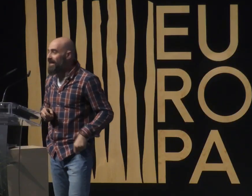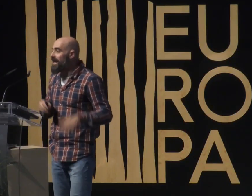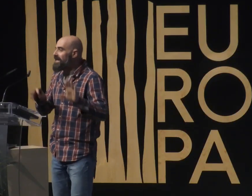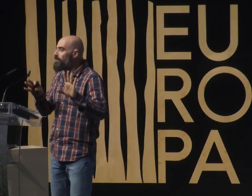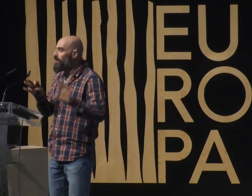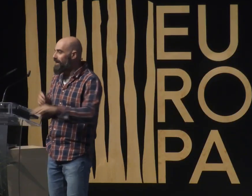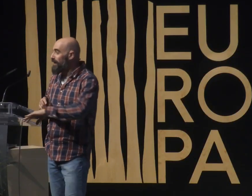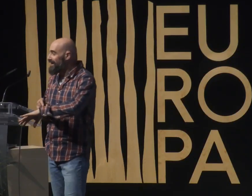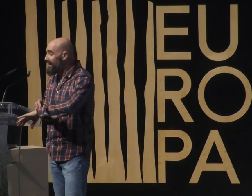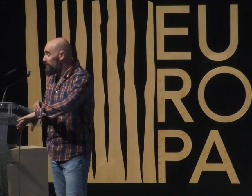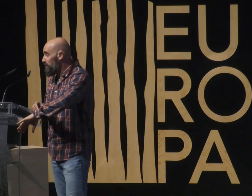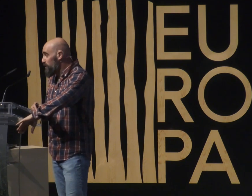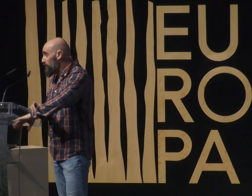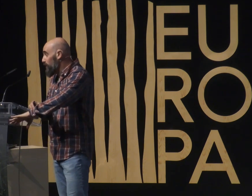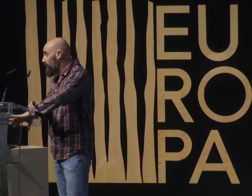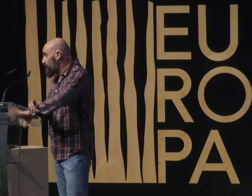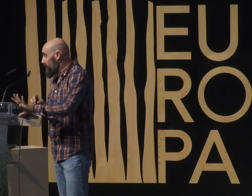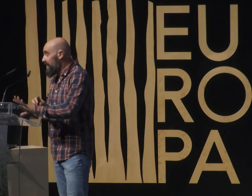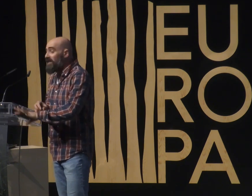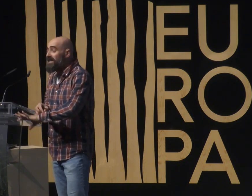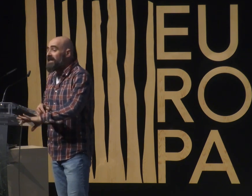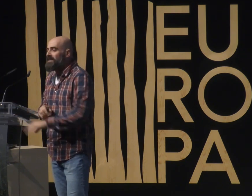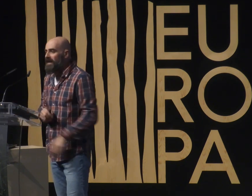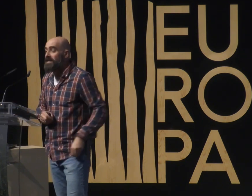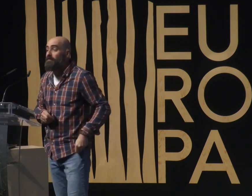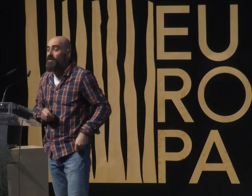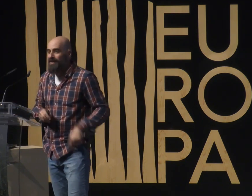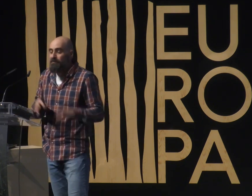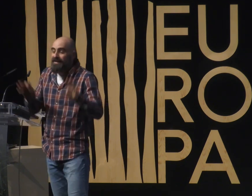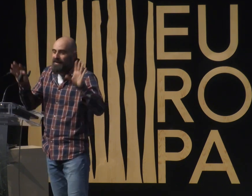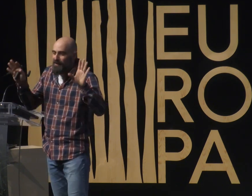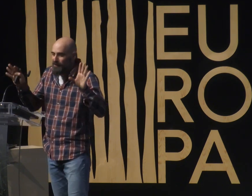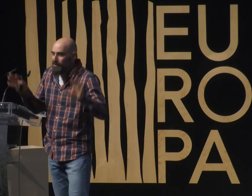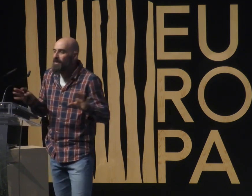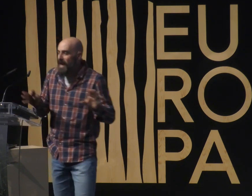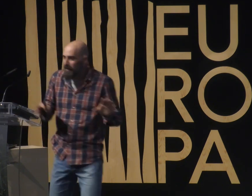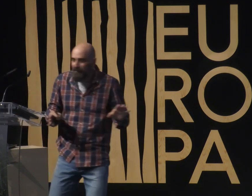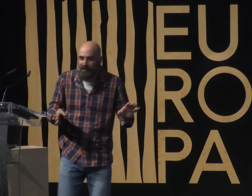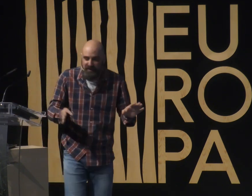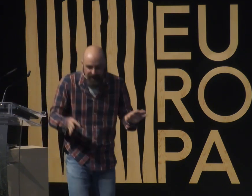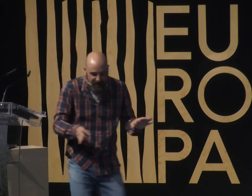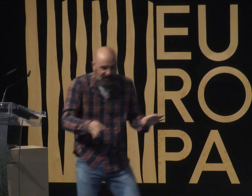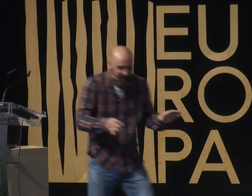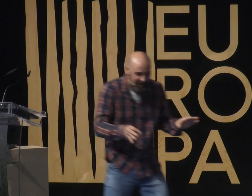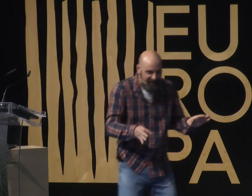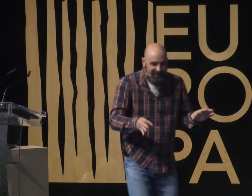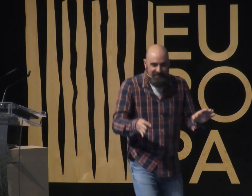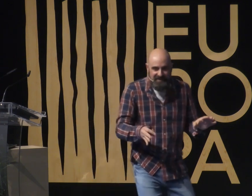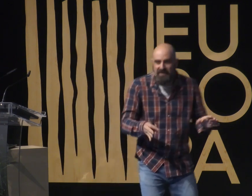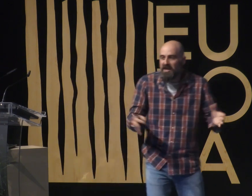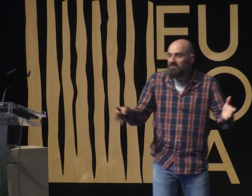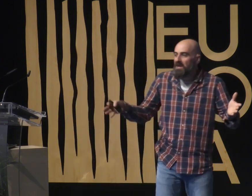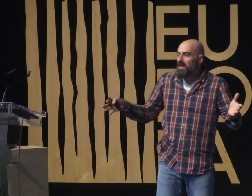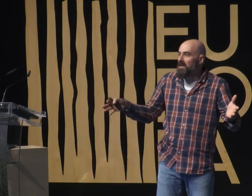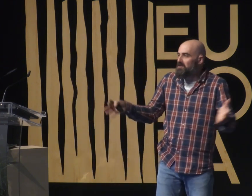O sea, el ya voy para ti es un minuto, dos. La cena está lista, ya voy. 20 minutos, aparece por la cocina.